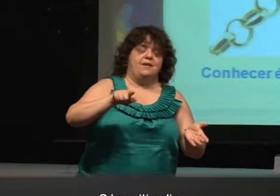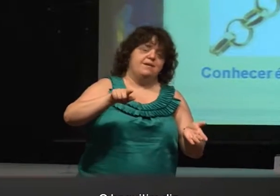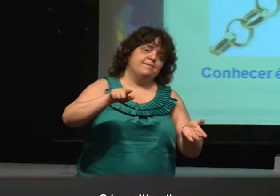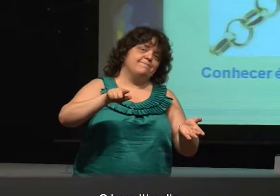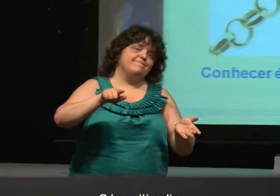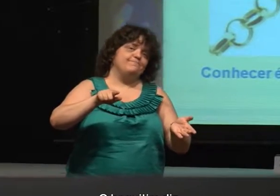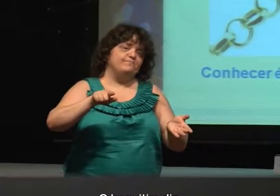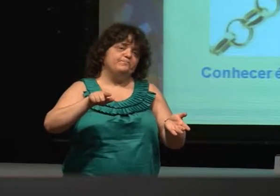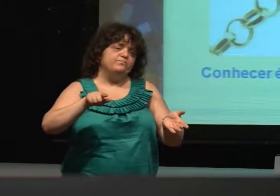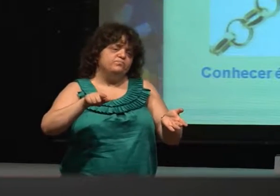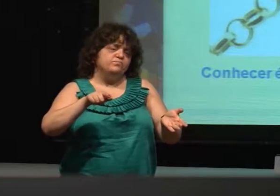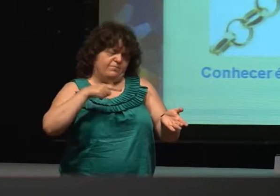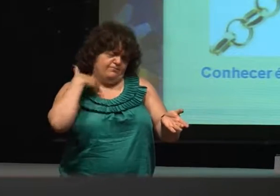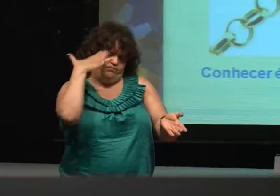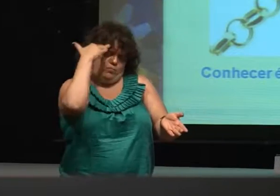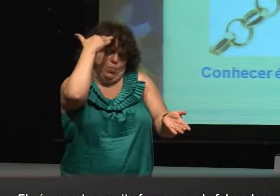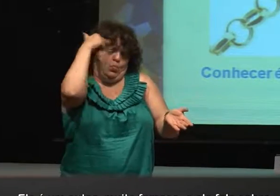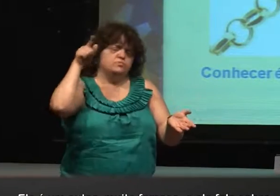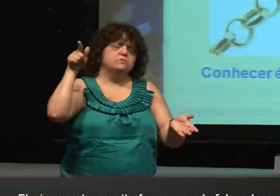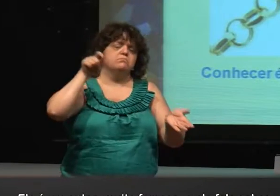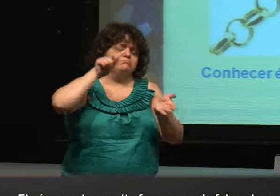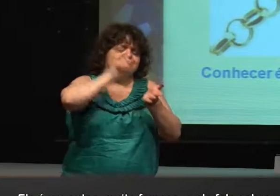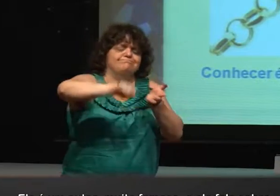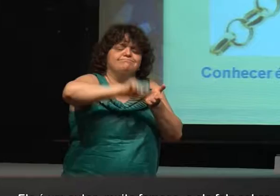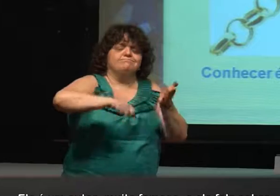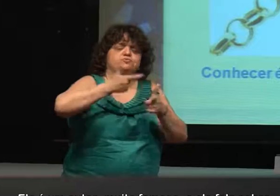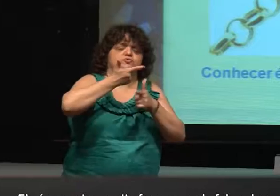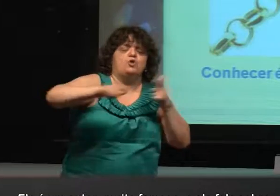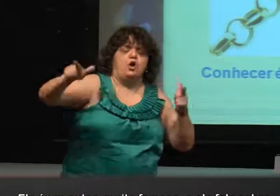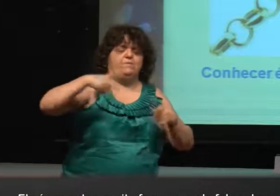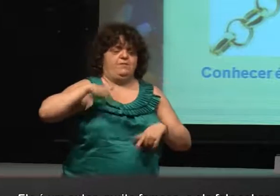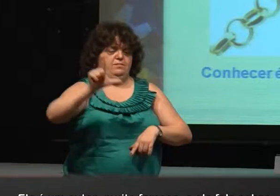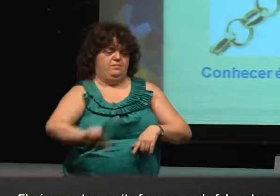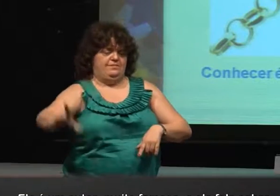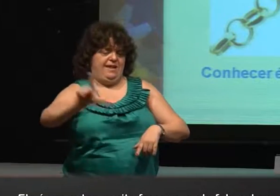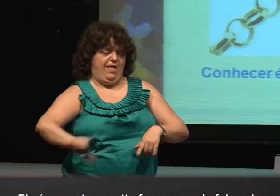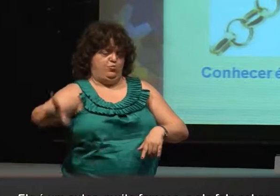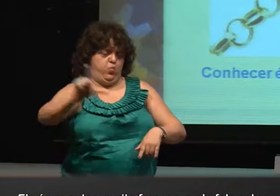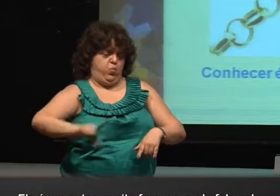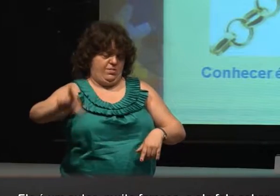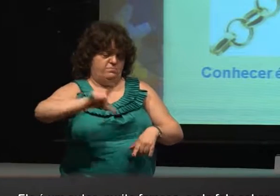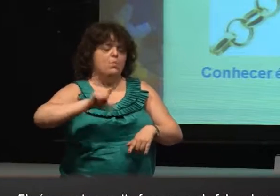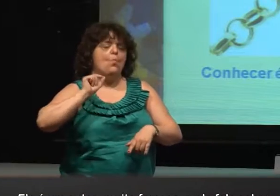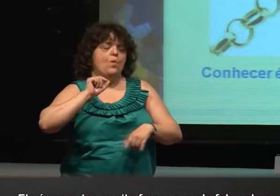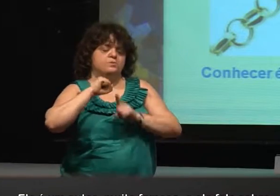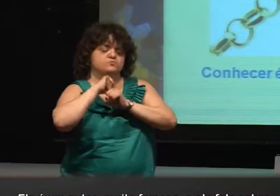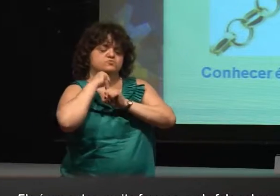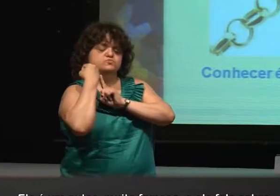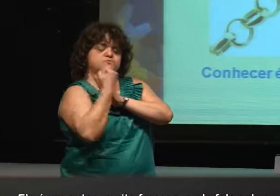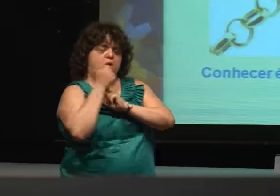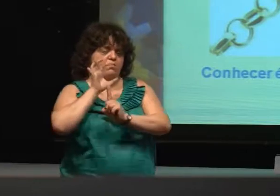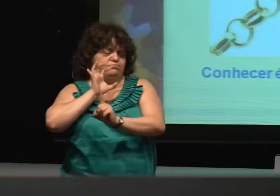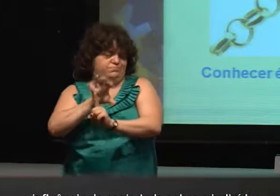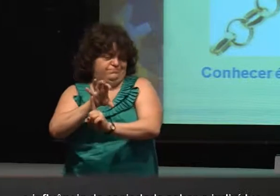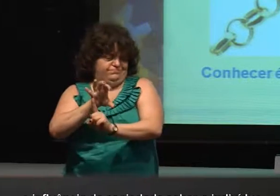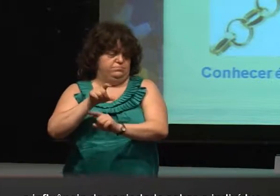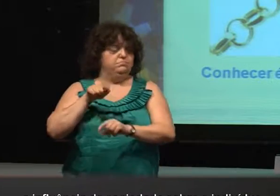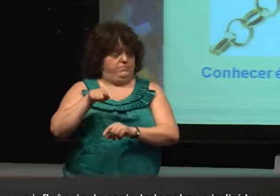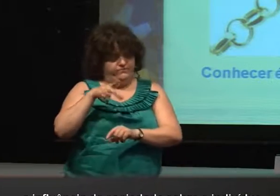ele diz, ele é um autor muito famoso, e ele fala sobre